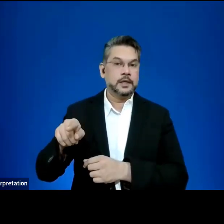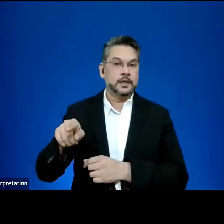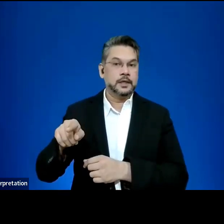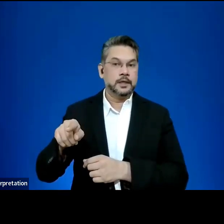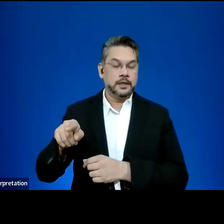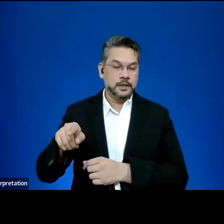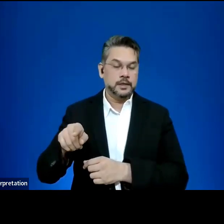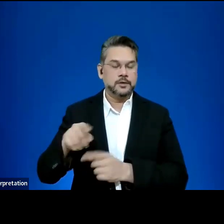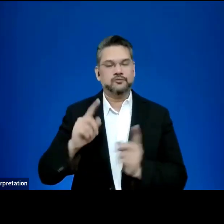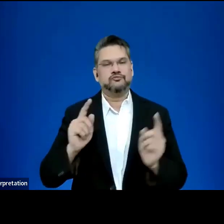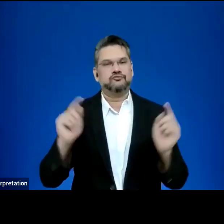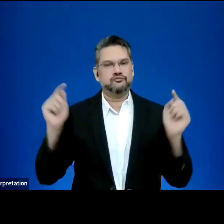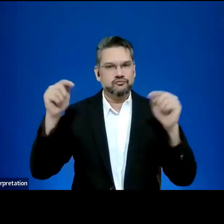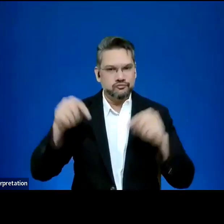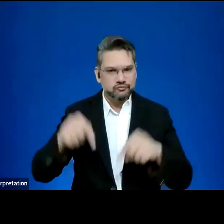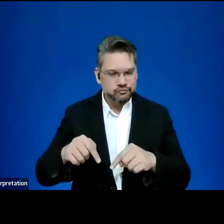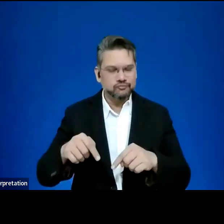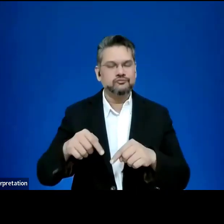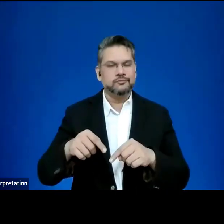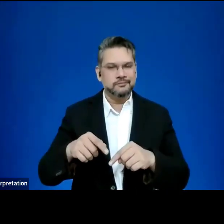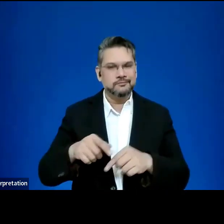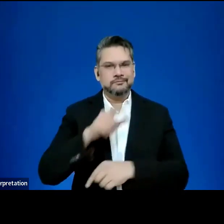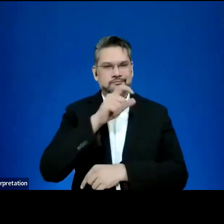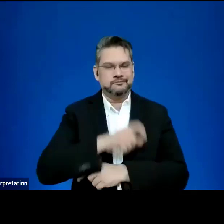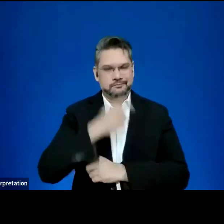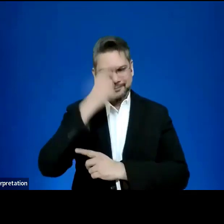以及在韩国，